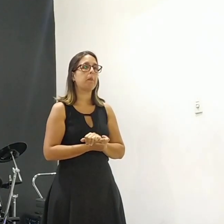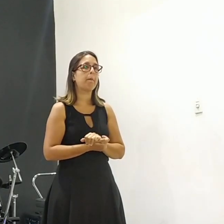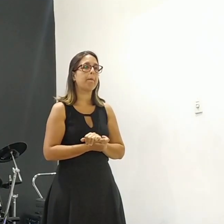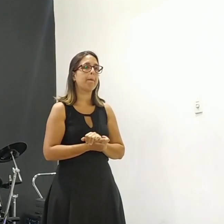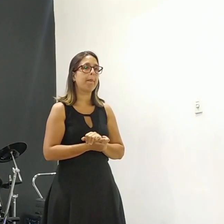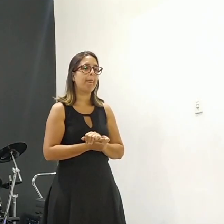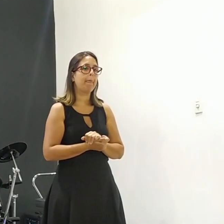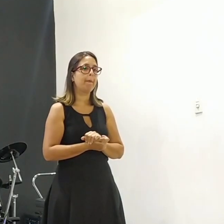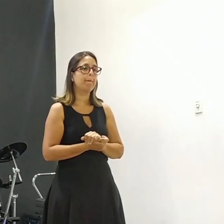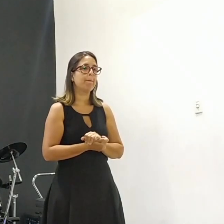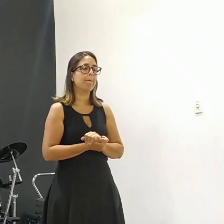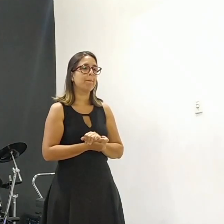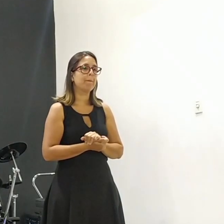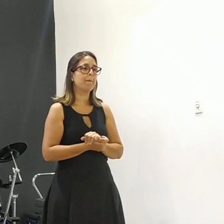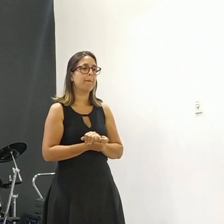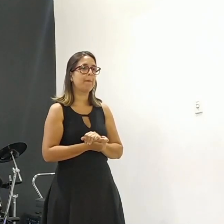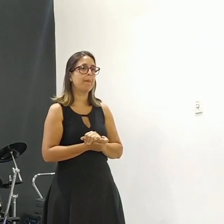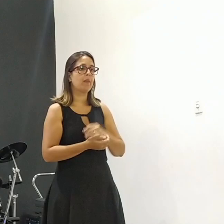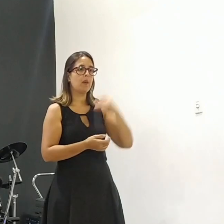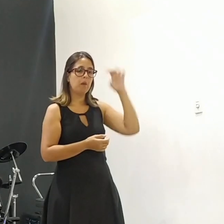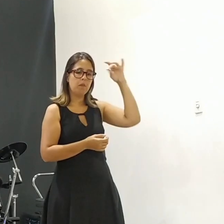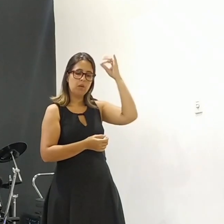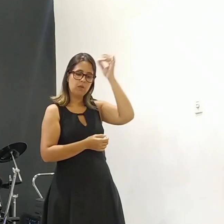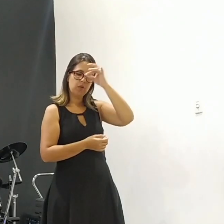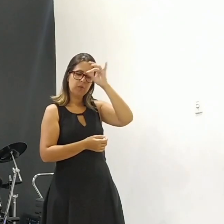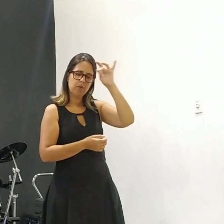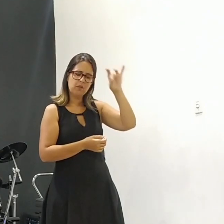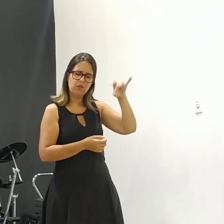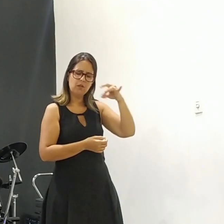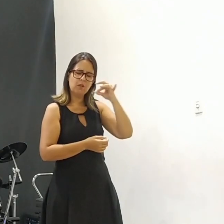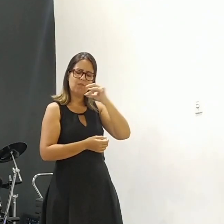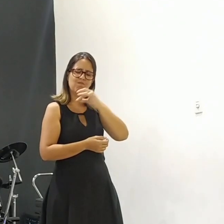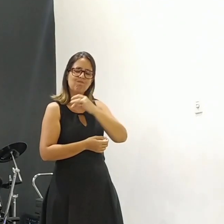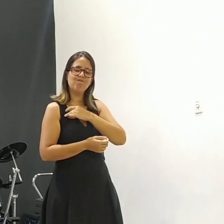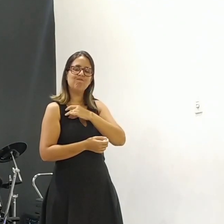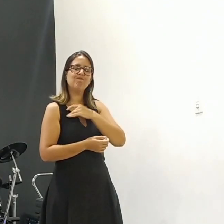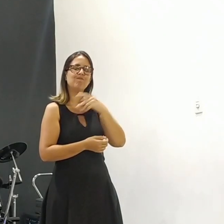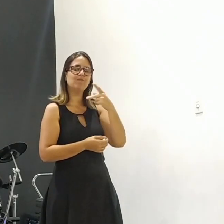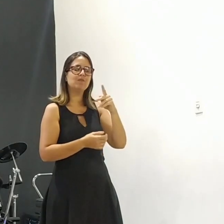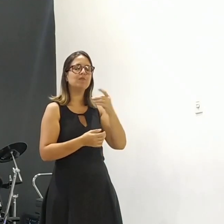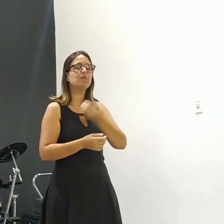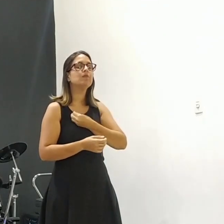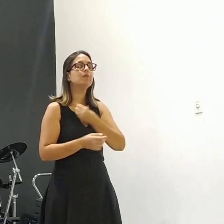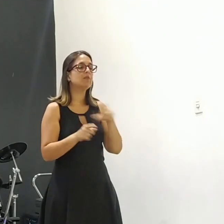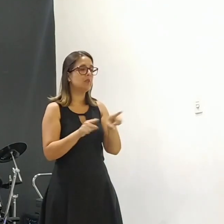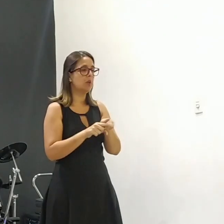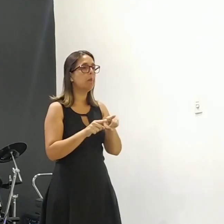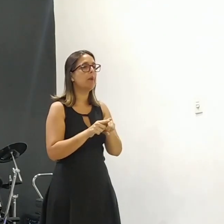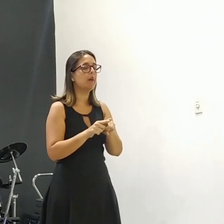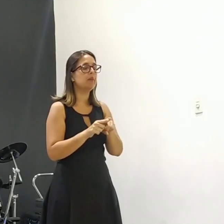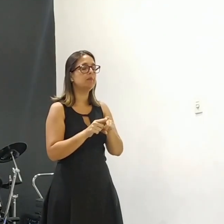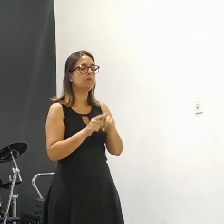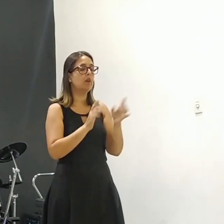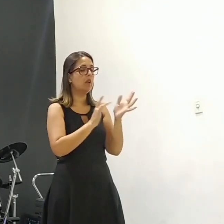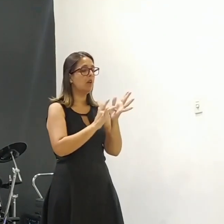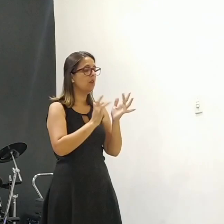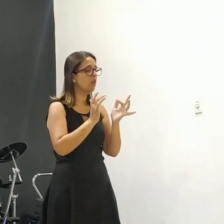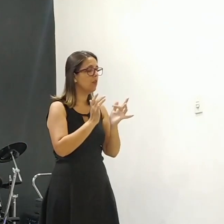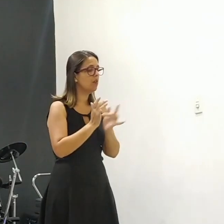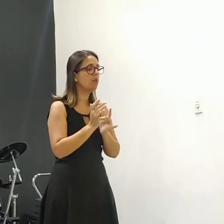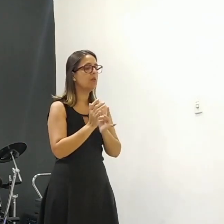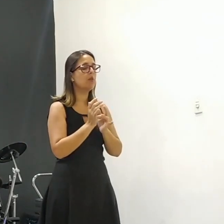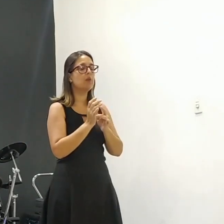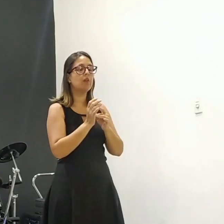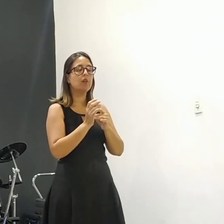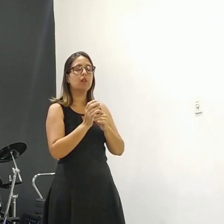entrar nesse rio comigo, porque eu quero esse rio também passando sobre a minha vida hoje. Porque esse rio vem trazer vida, esse rio vem